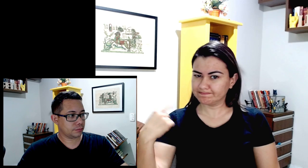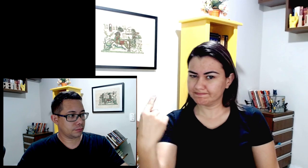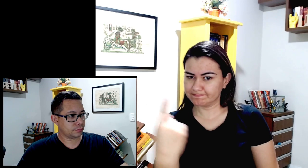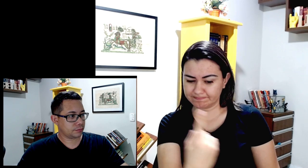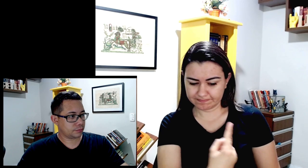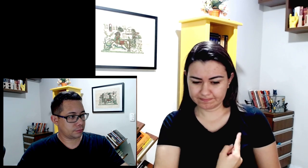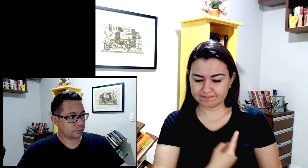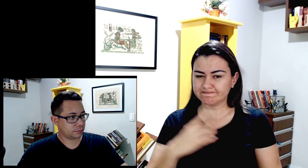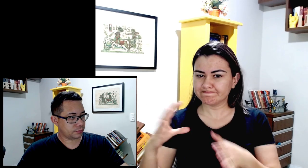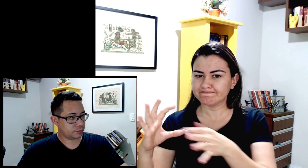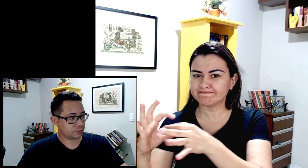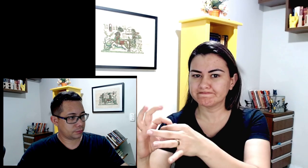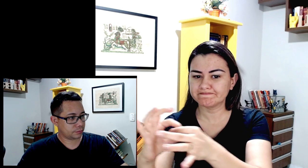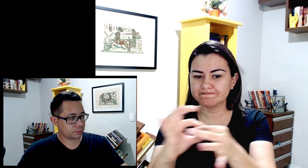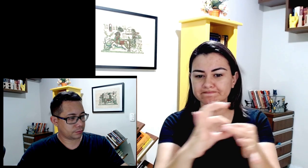E aí